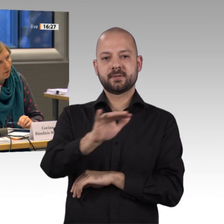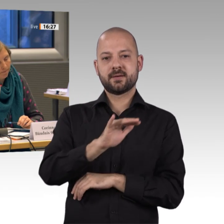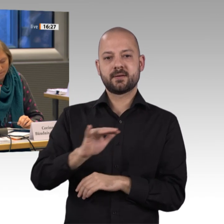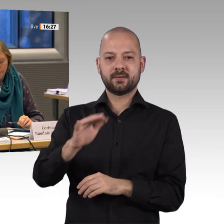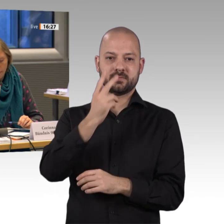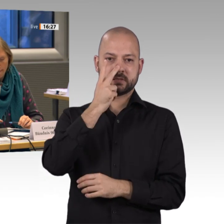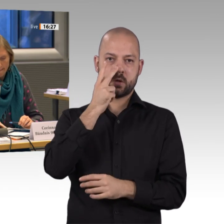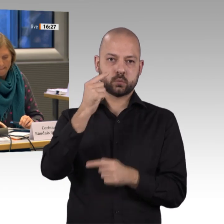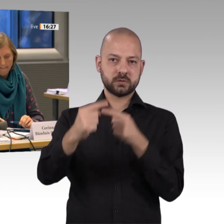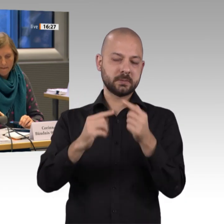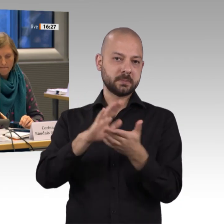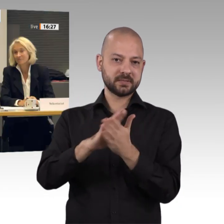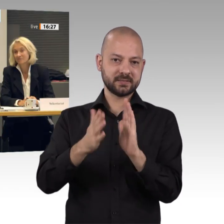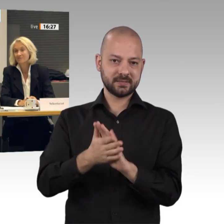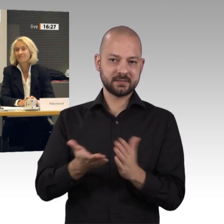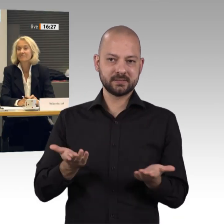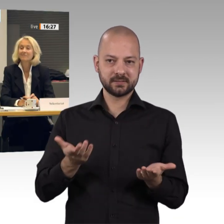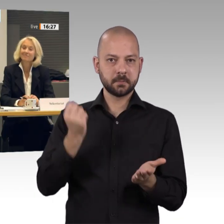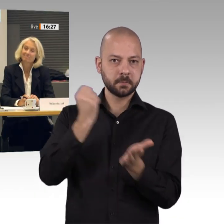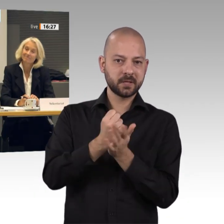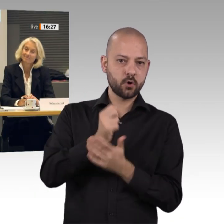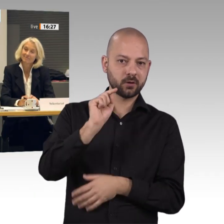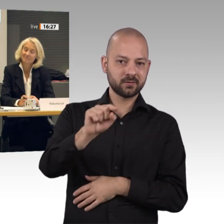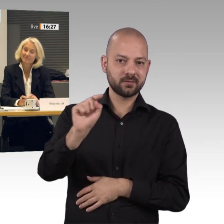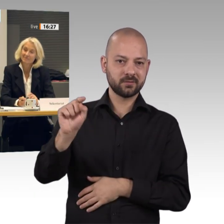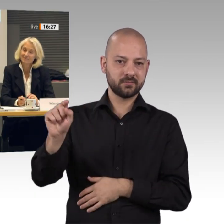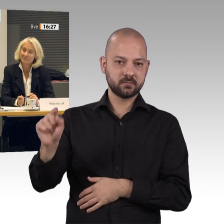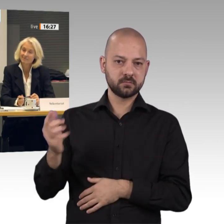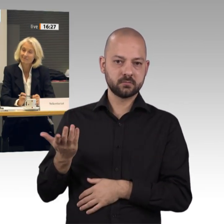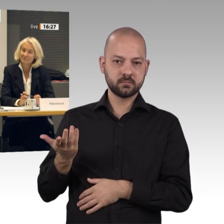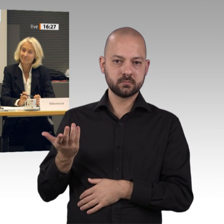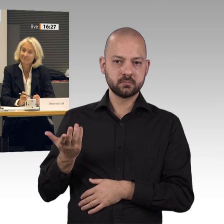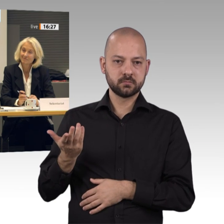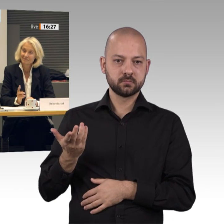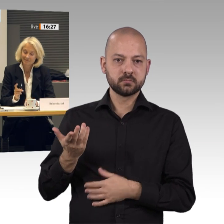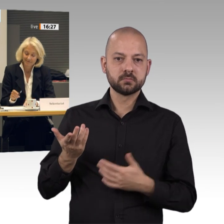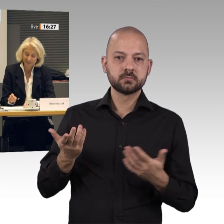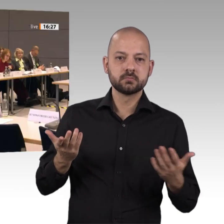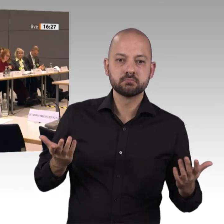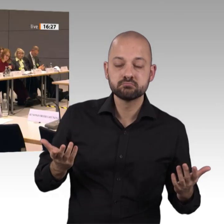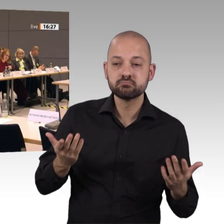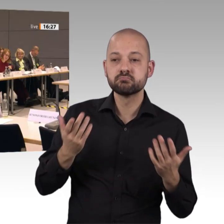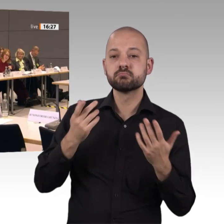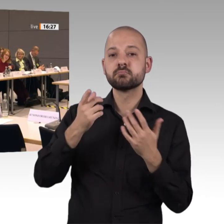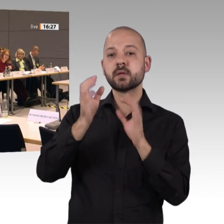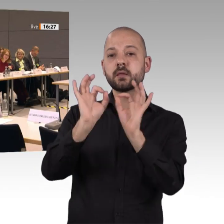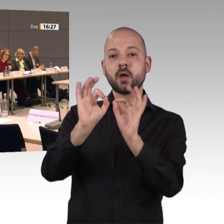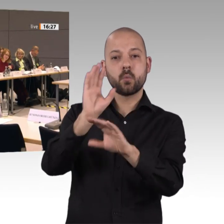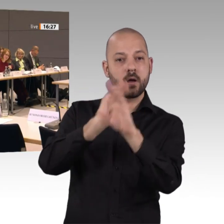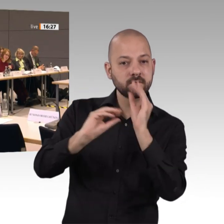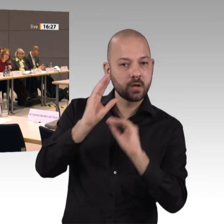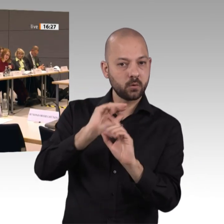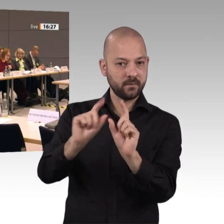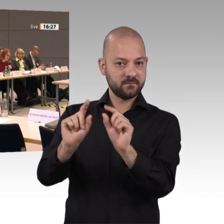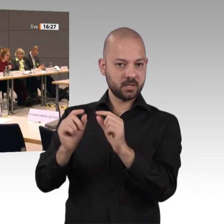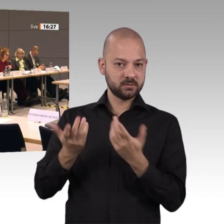bekommen können? Dankeschön. Frau Land, bitte. Das ist ein weites Feld. Ich habe darauf leider keine eindeutige